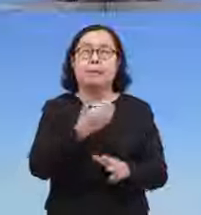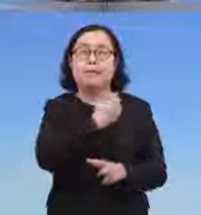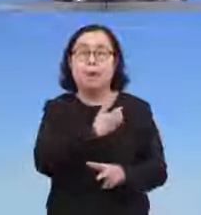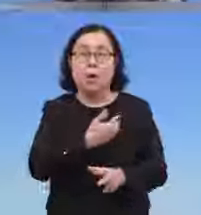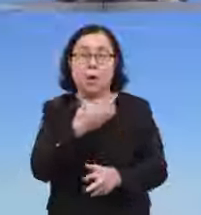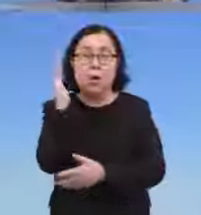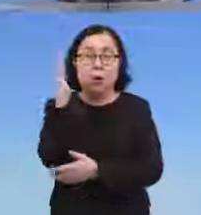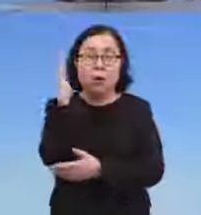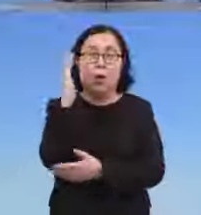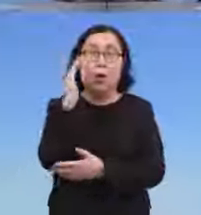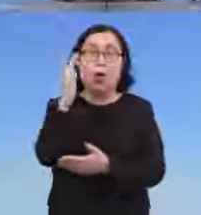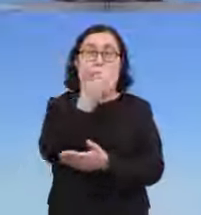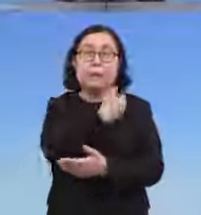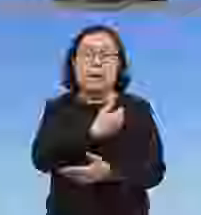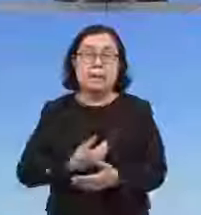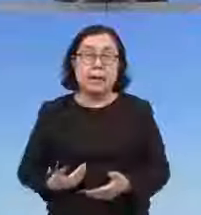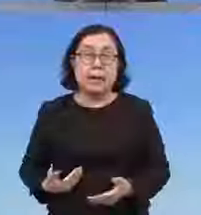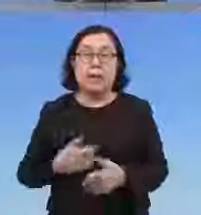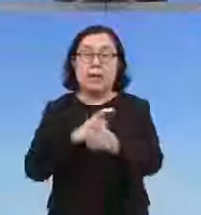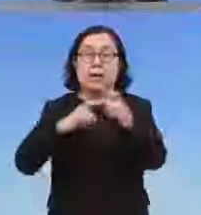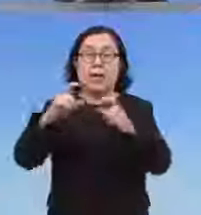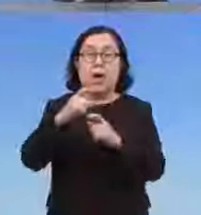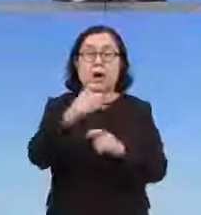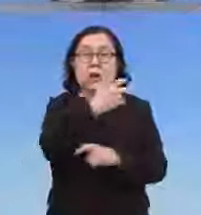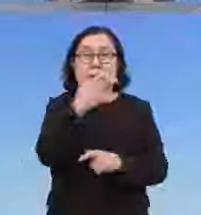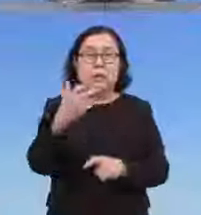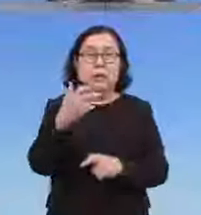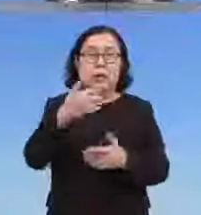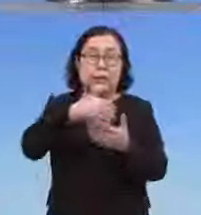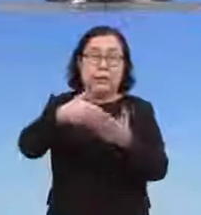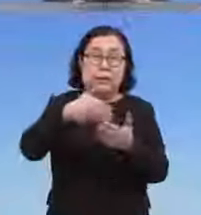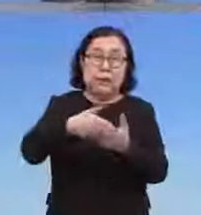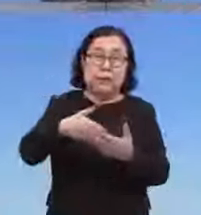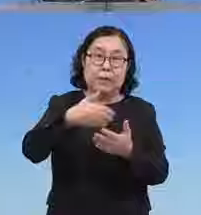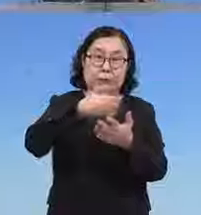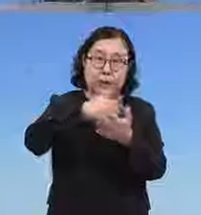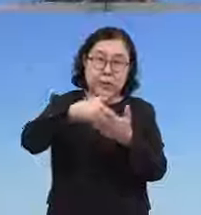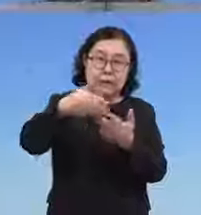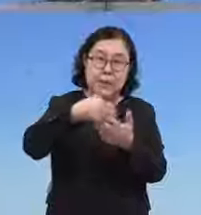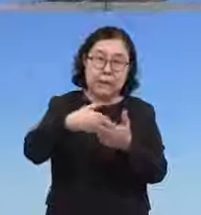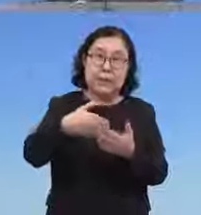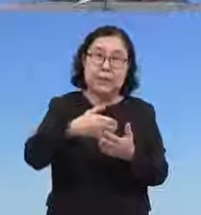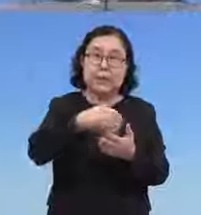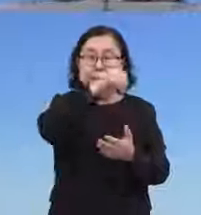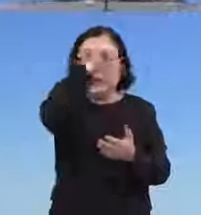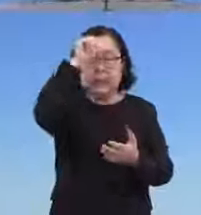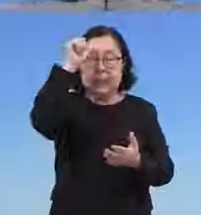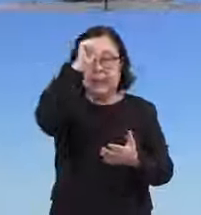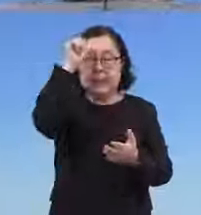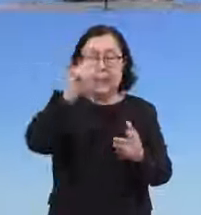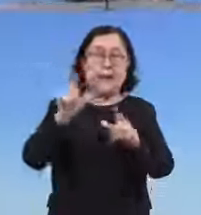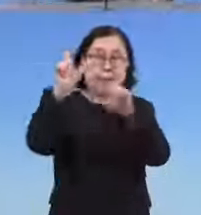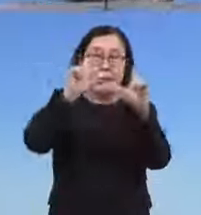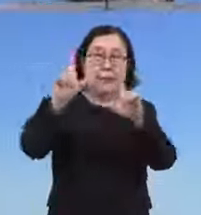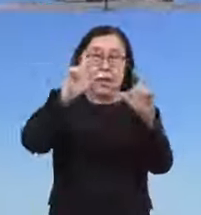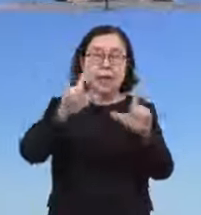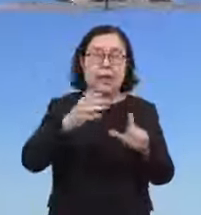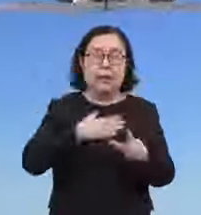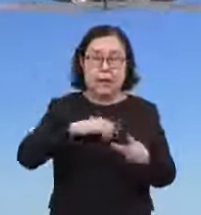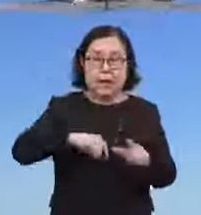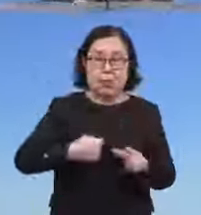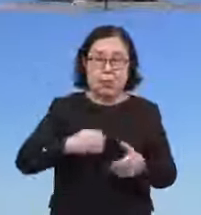그래서 제가 오늘 설교 제목을 더 큰 그림을 그리며 사는 인생이라 그러지 않았습니까? 여러분, 우리가 우리 인생을 제한만